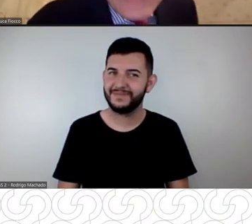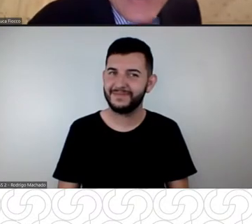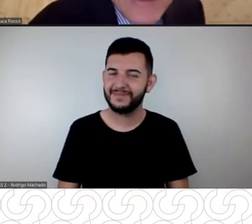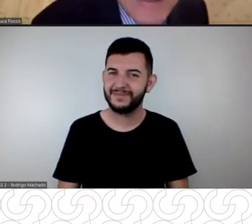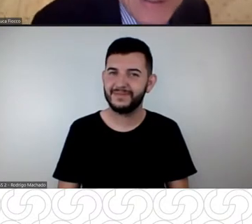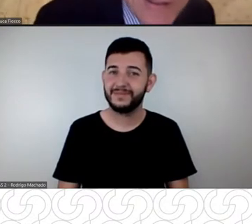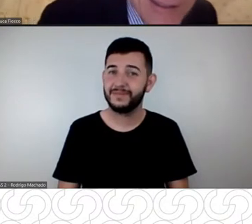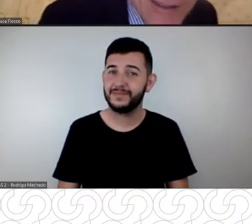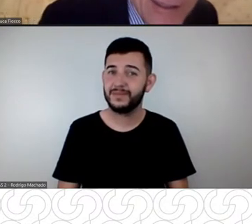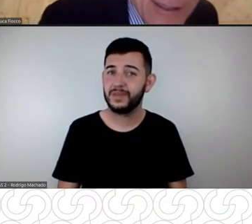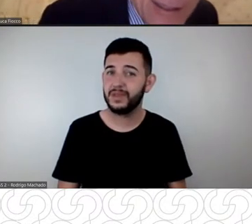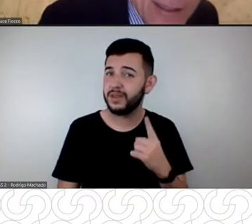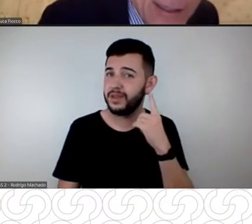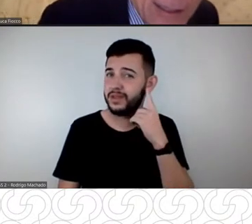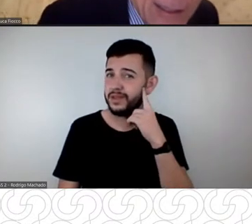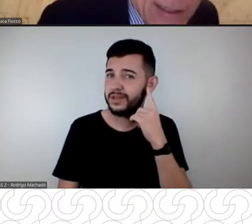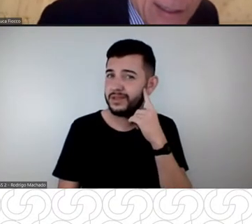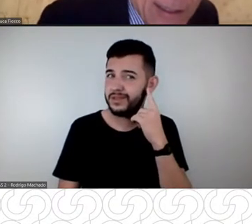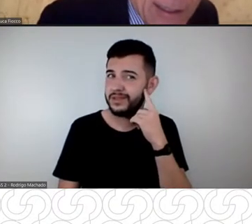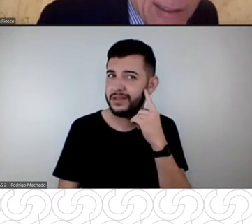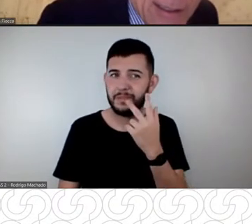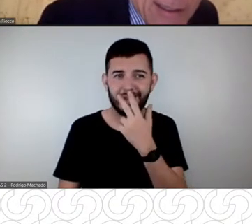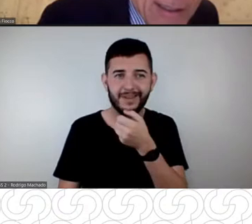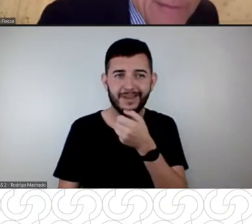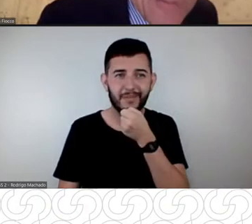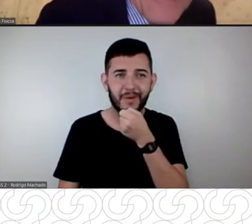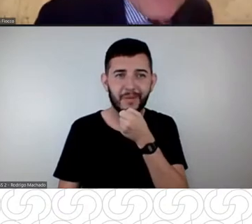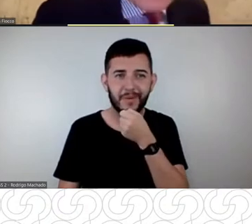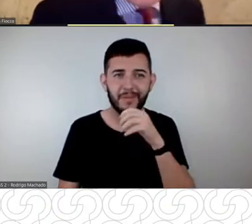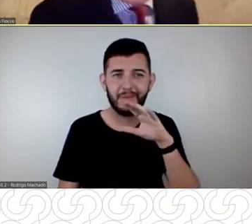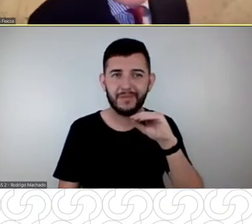Parece que o microfone dele ainda está silenciado.